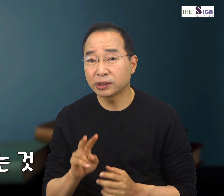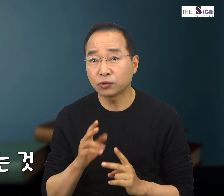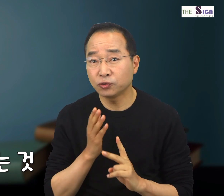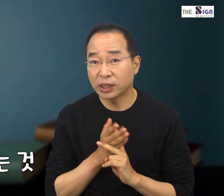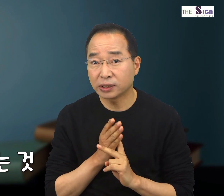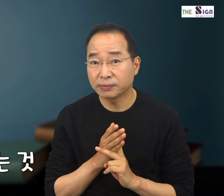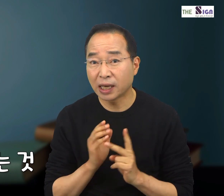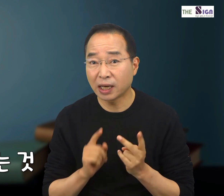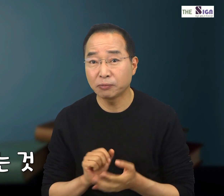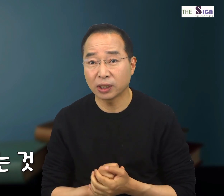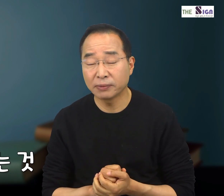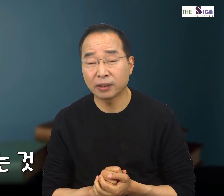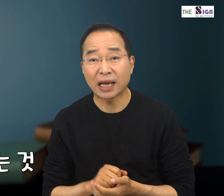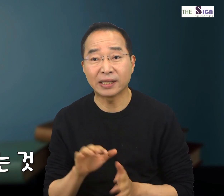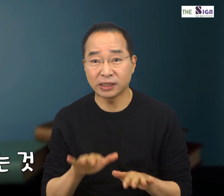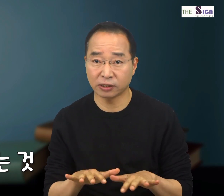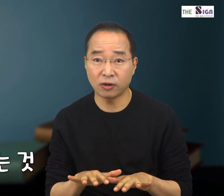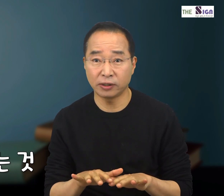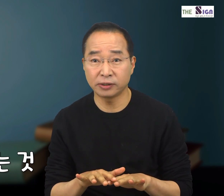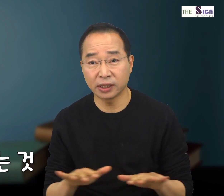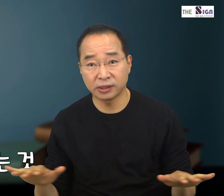종류가 있습니다. 하나는 뭐냐면 앉아서 이렇게 이제